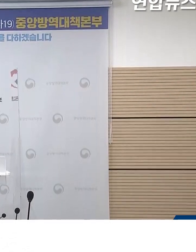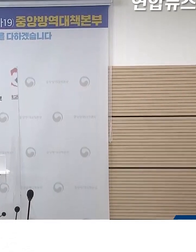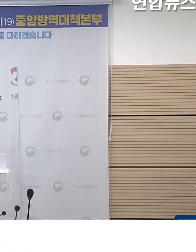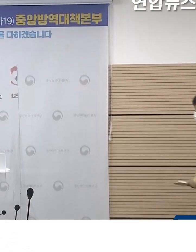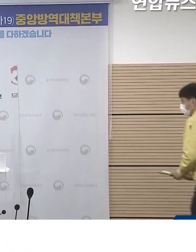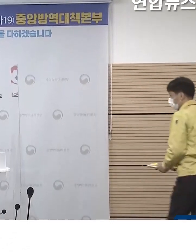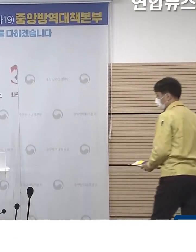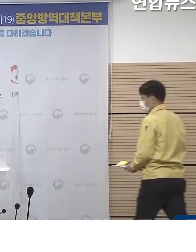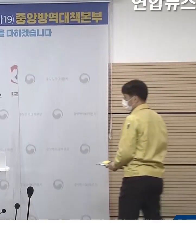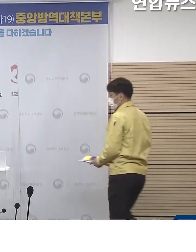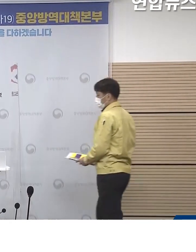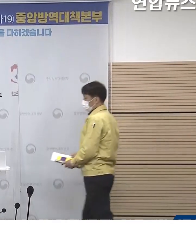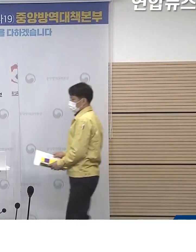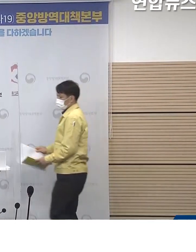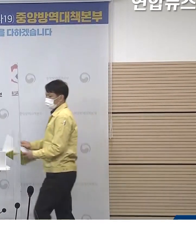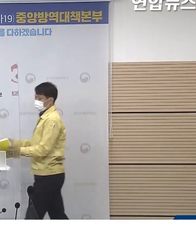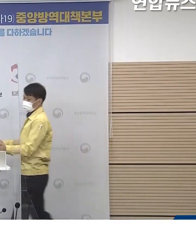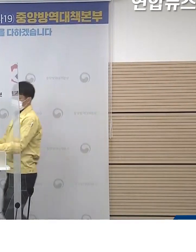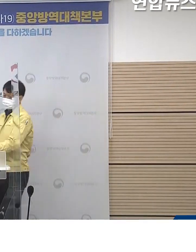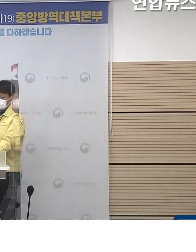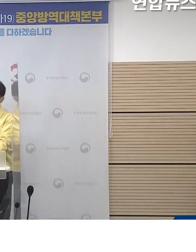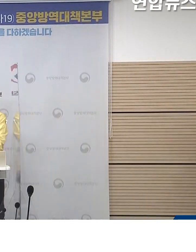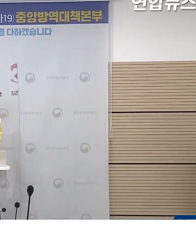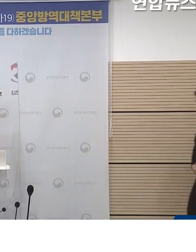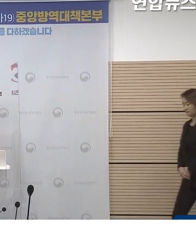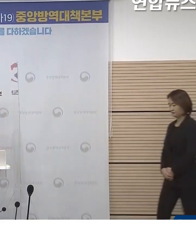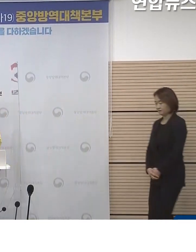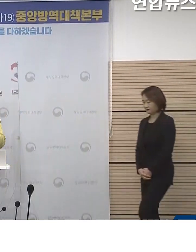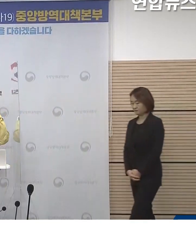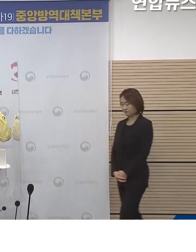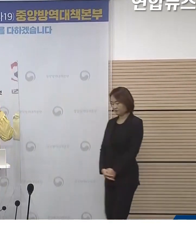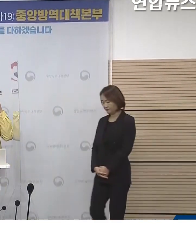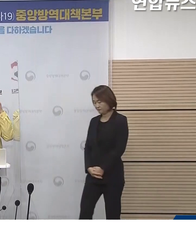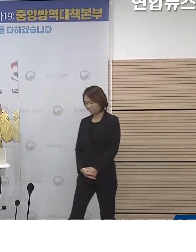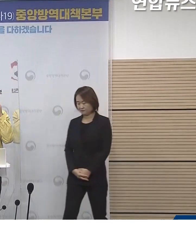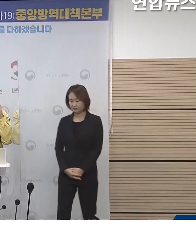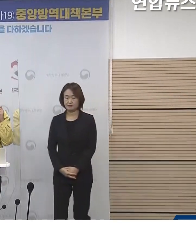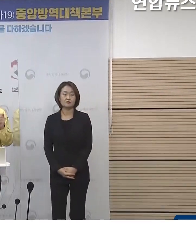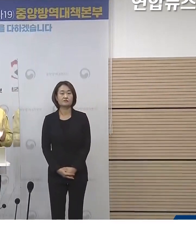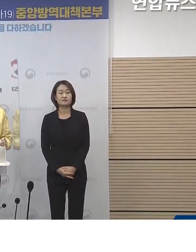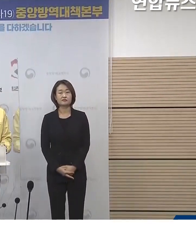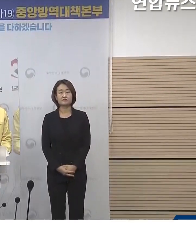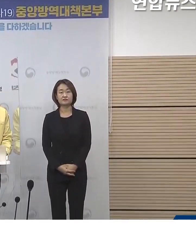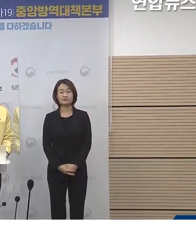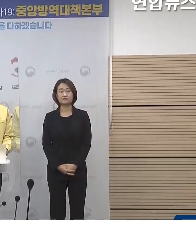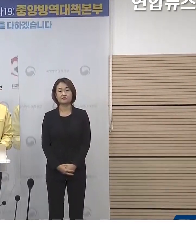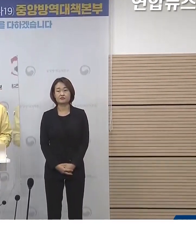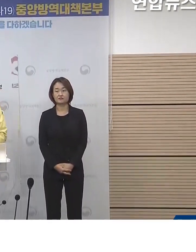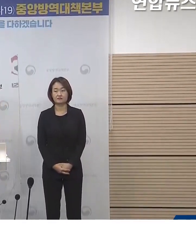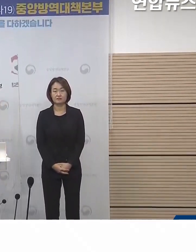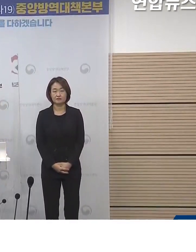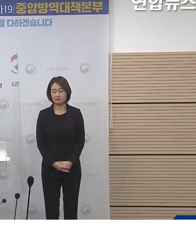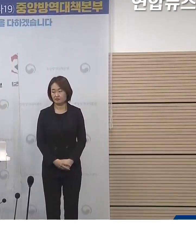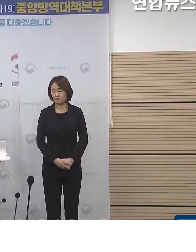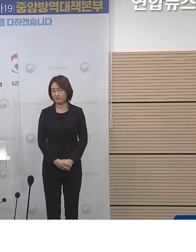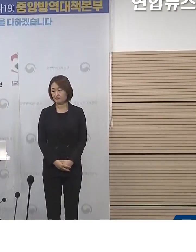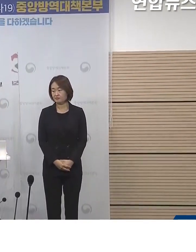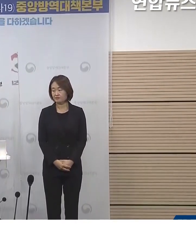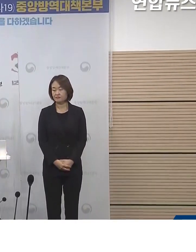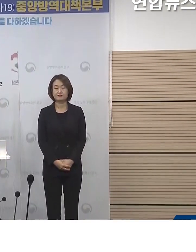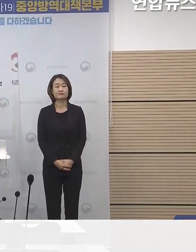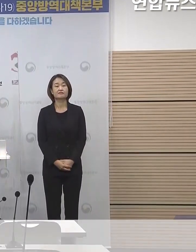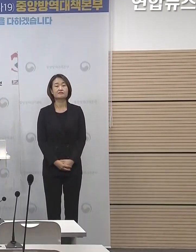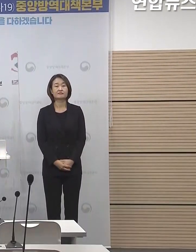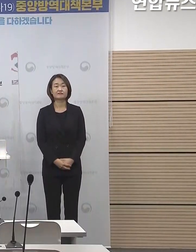중앙 방역대책본부 정례브리핑 시작하겠습니다 브리핑은 이상원 역학 조사 분석 당장 이